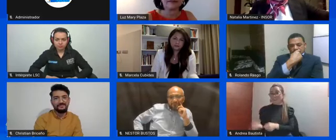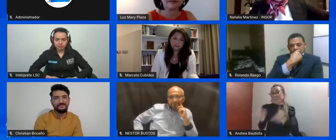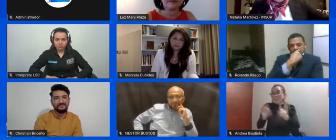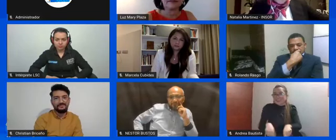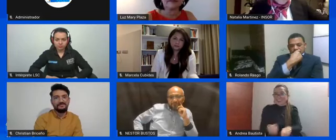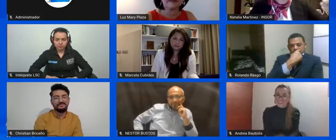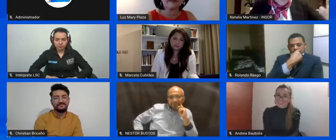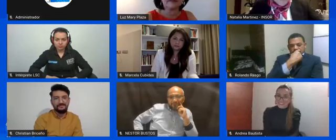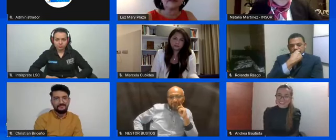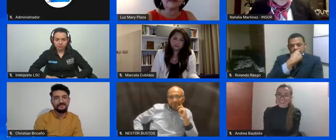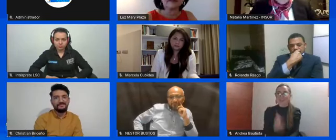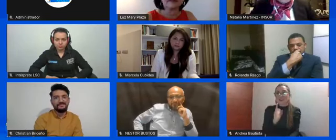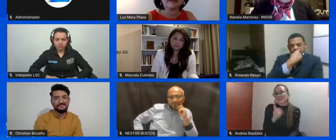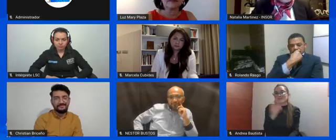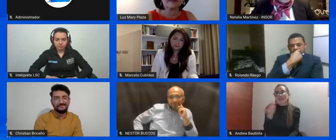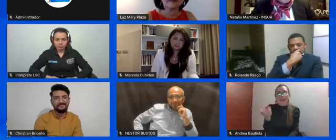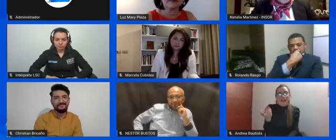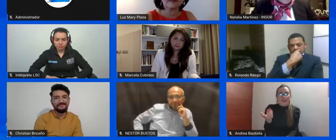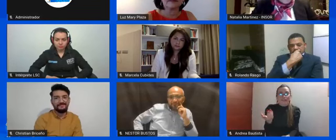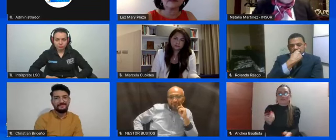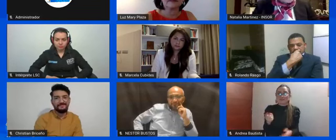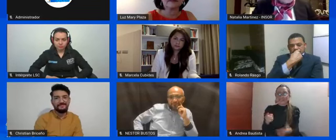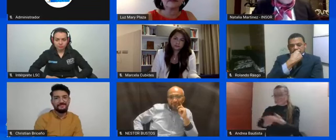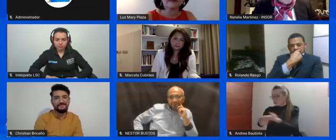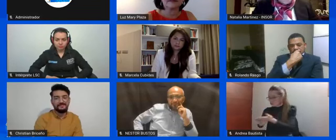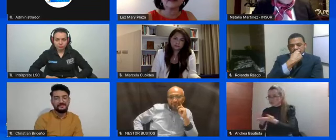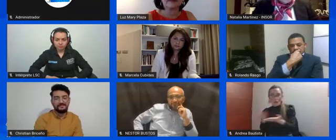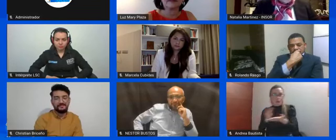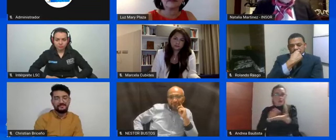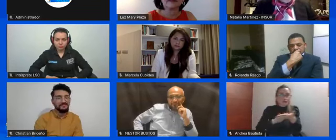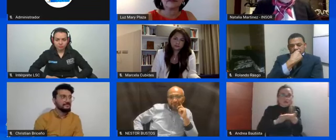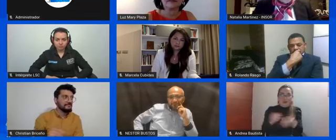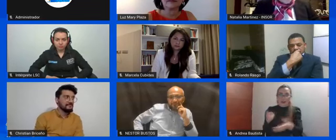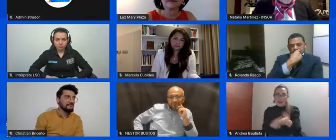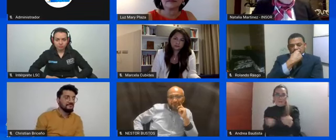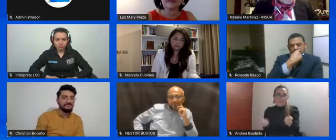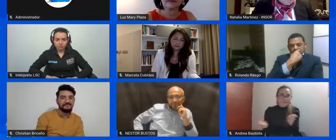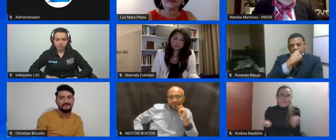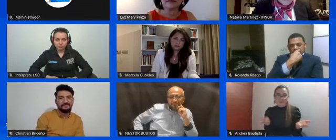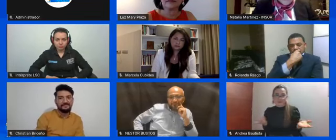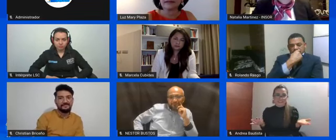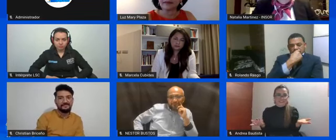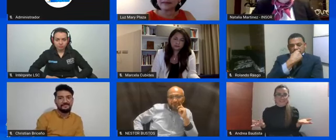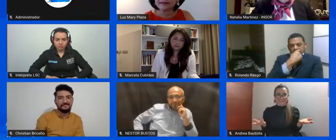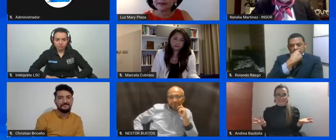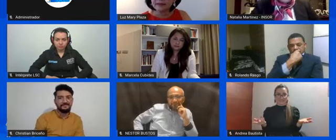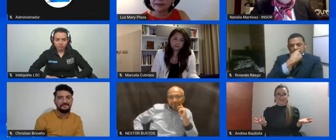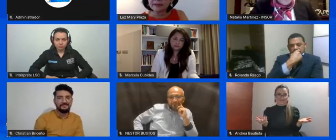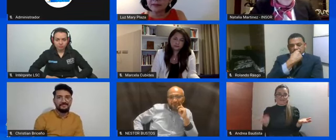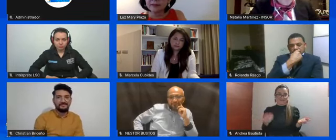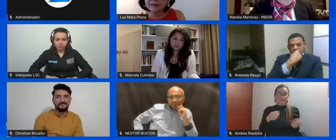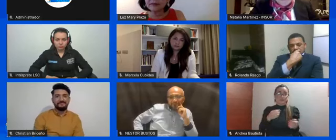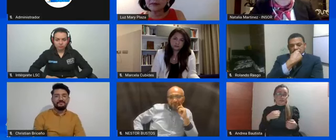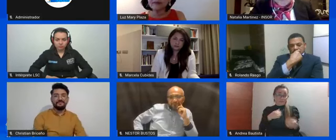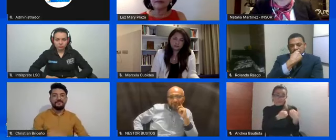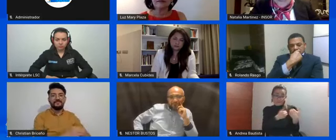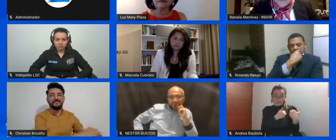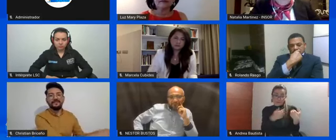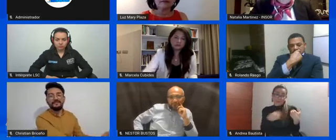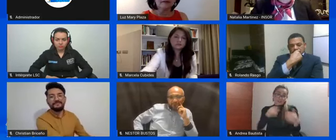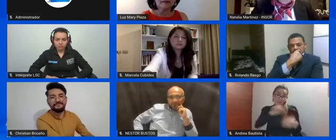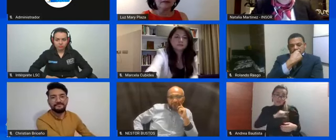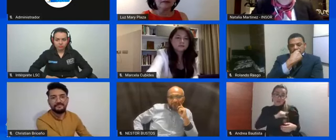contratación del instituto, sino problemas mucho más cotidianos a nivel humano con las personas que son beneficiarias del instituto. Marcela, por